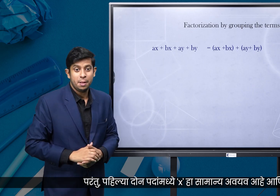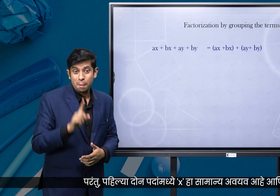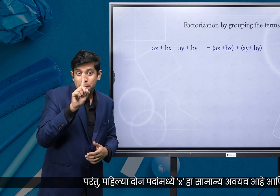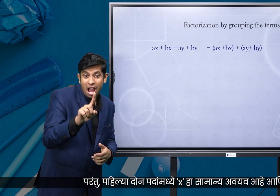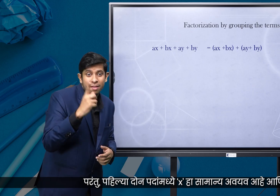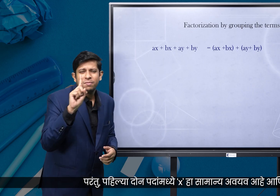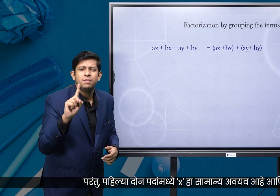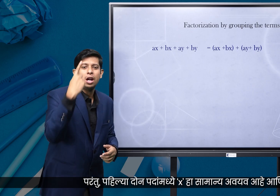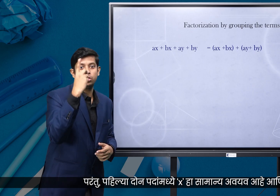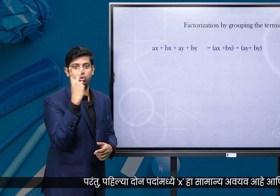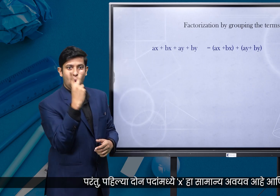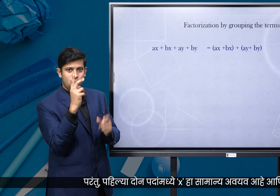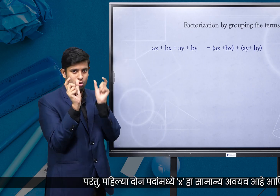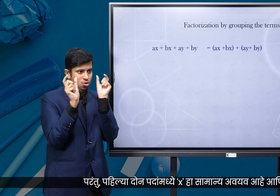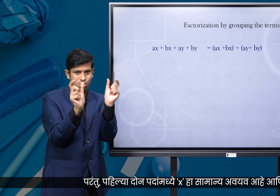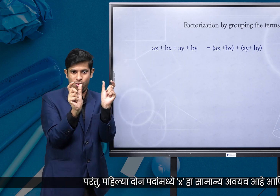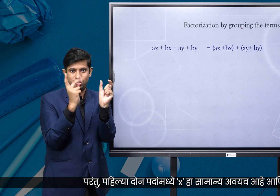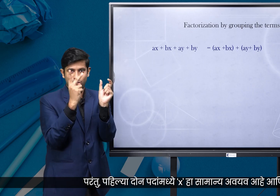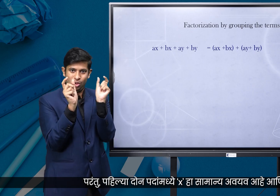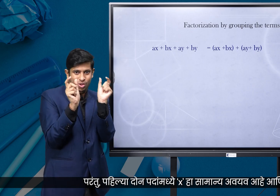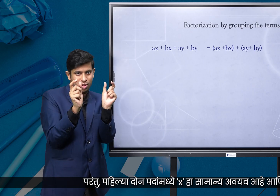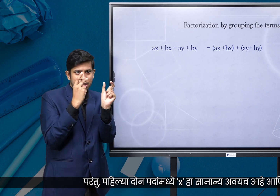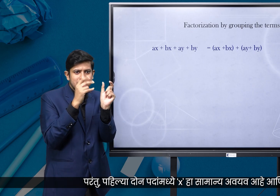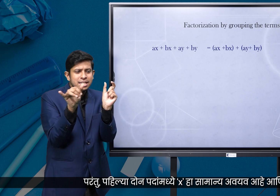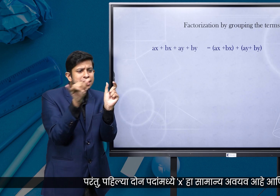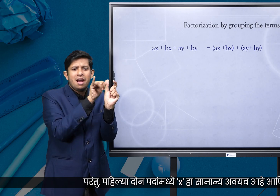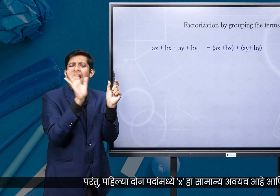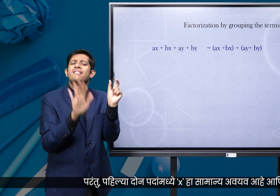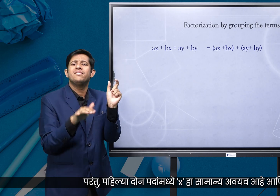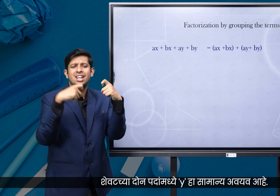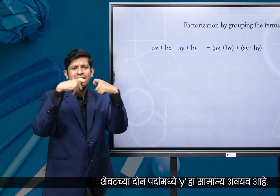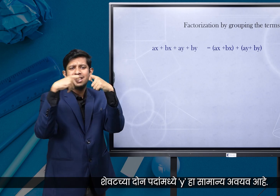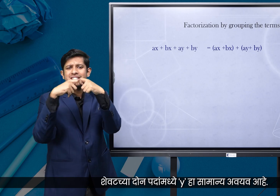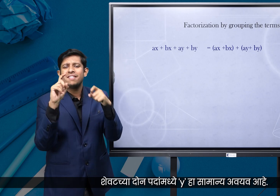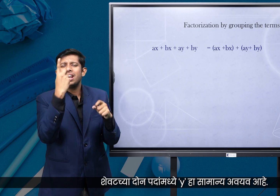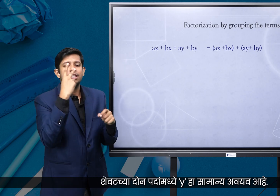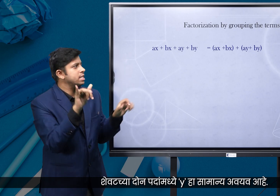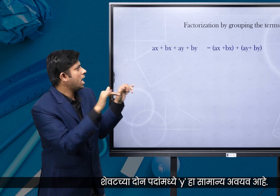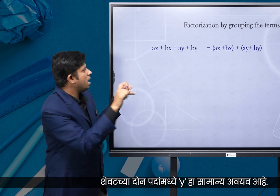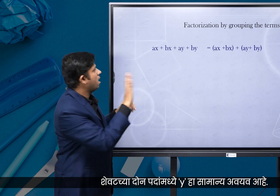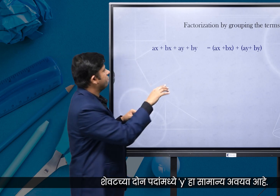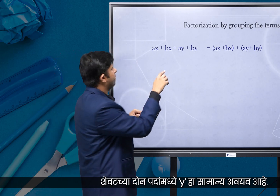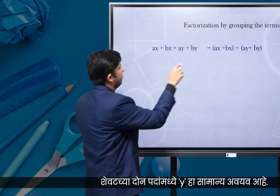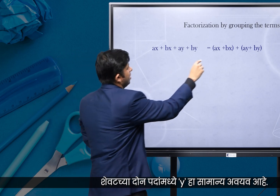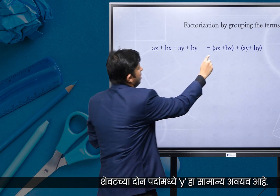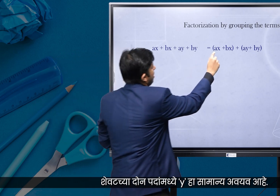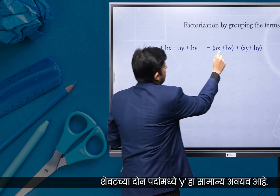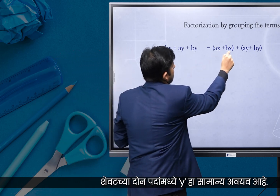परंतु पहिल्या 2 पदांमध्ये x हा सामान्य अवयव आहे आणि शेवटच्या 2 पदांमध्ये y हा